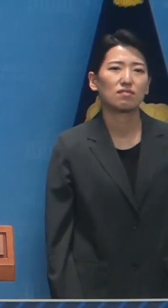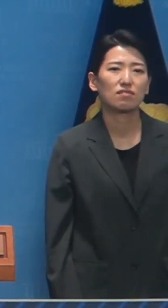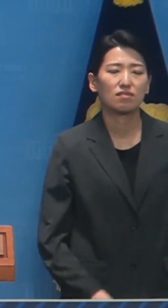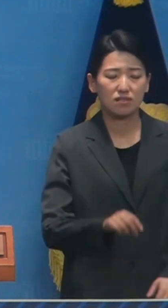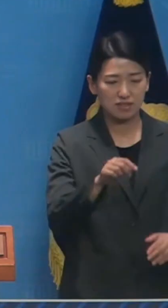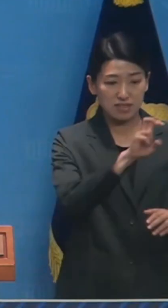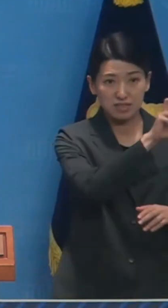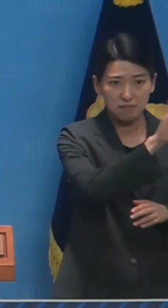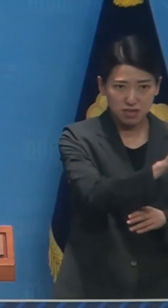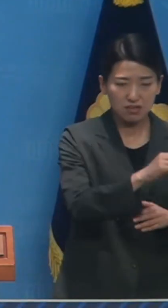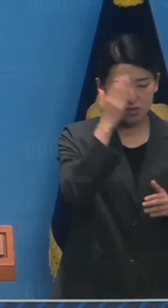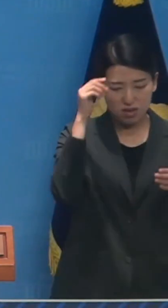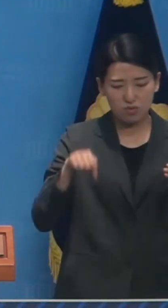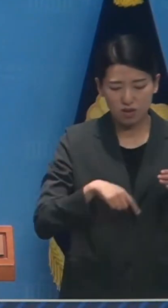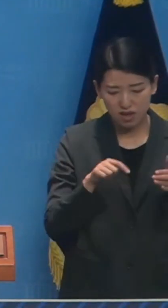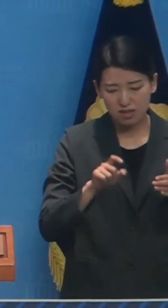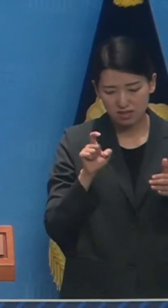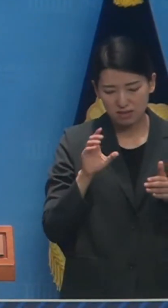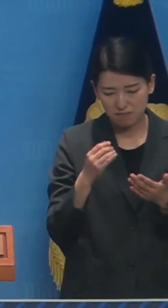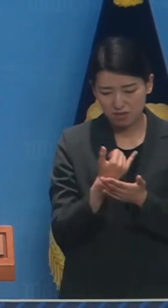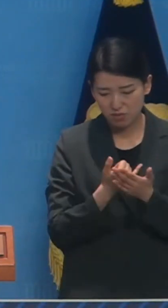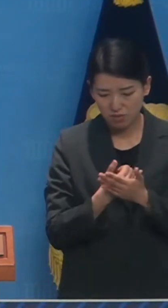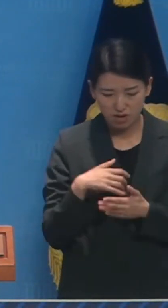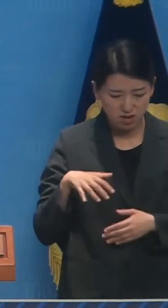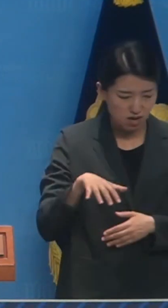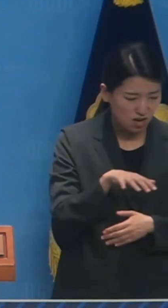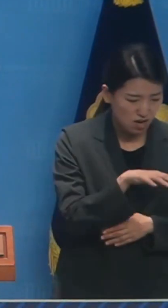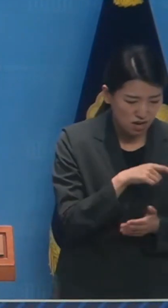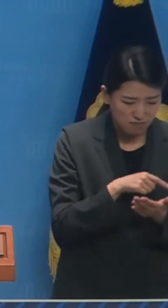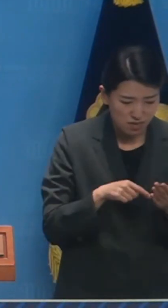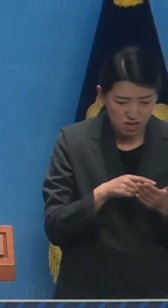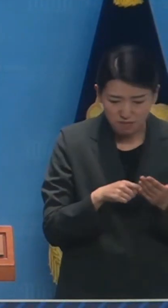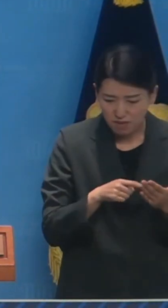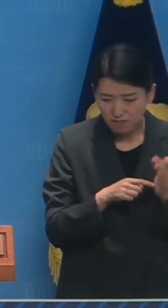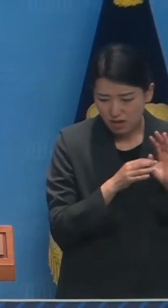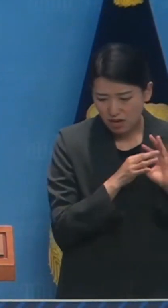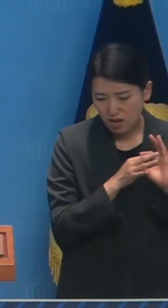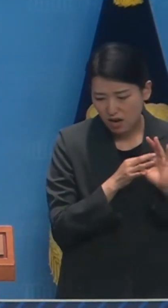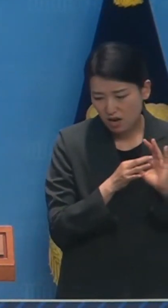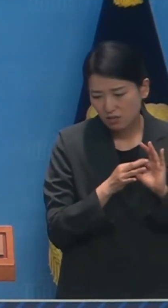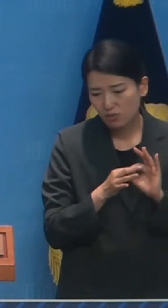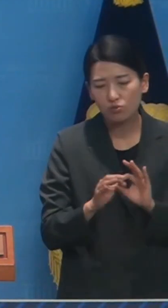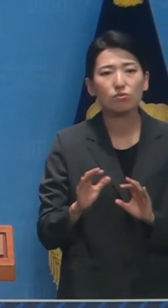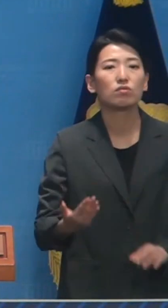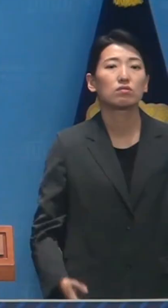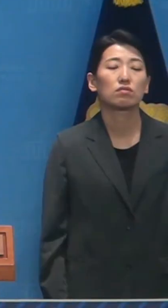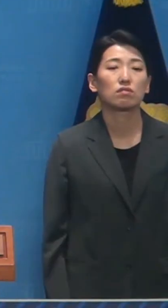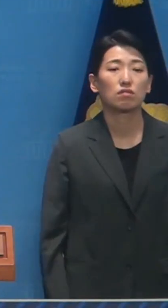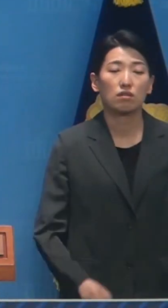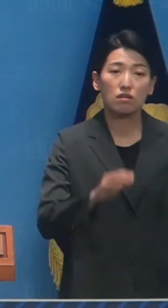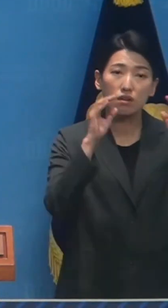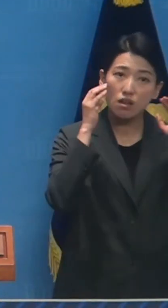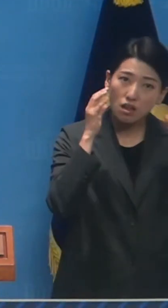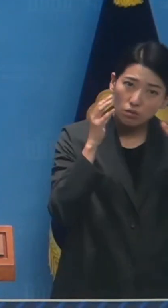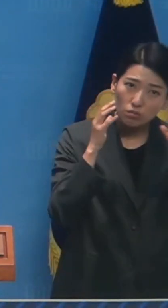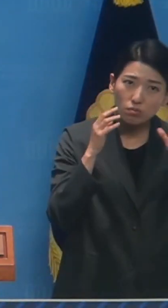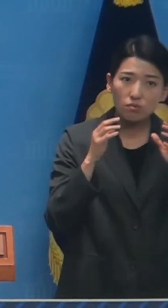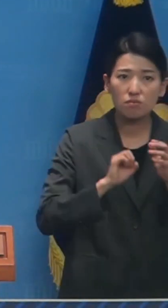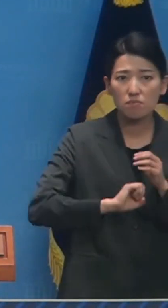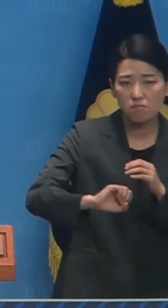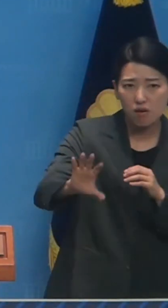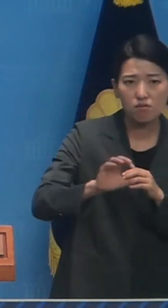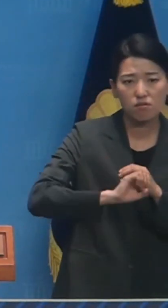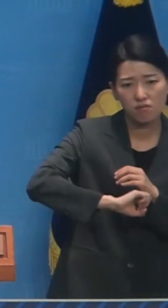심각한 피해 사회의 적층 현상은 이제 아동 유기 관련 문제는 더 많은